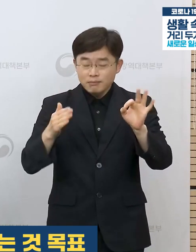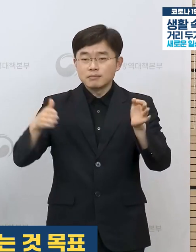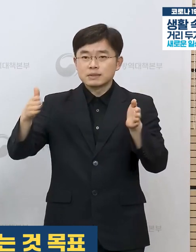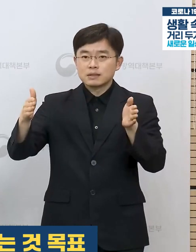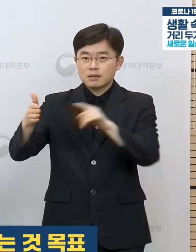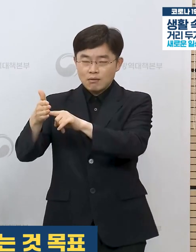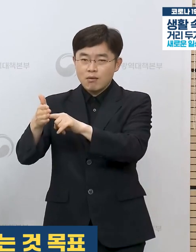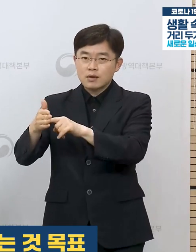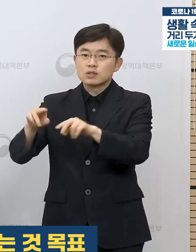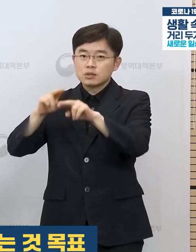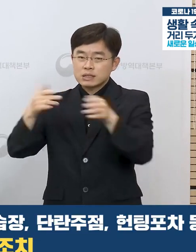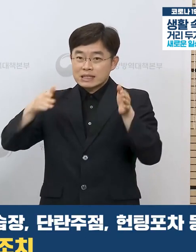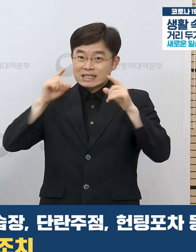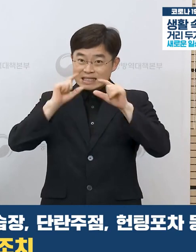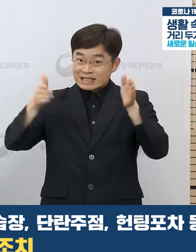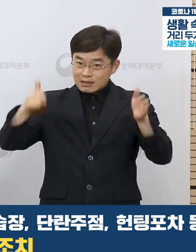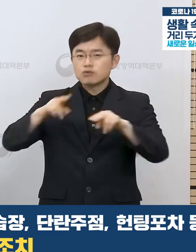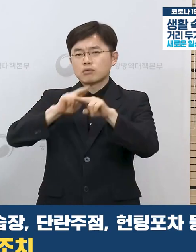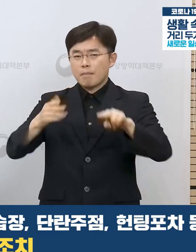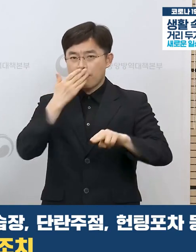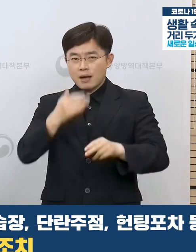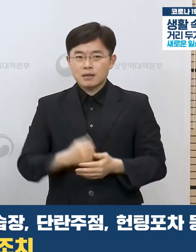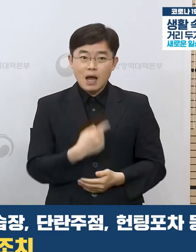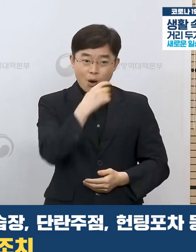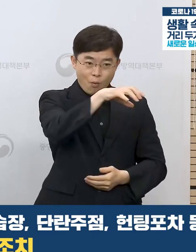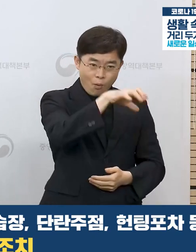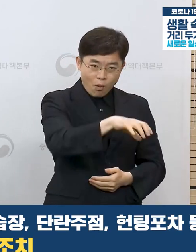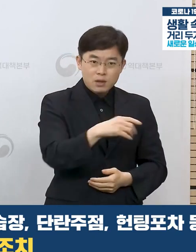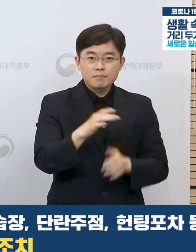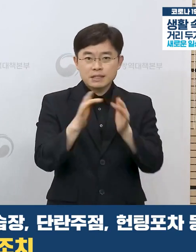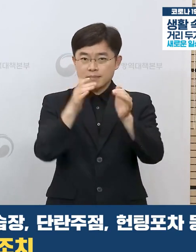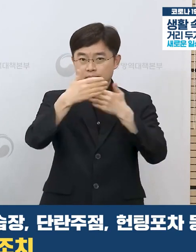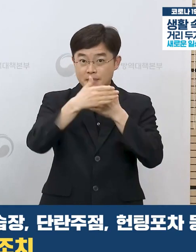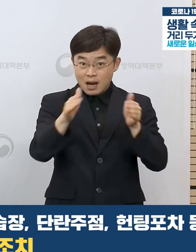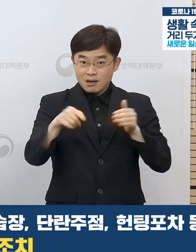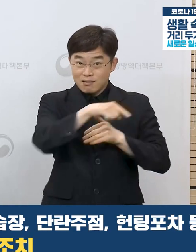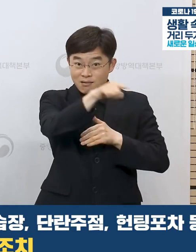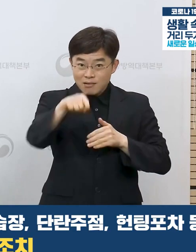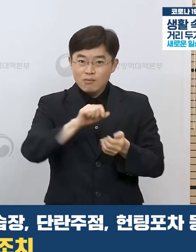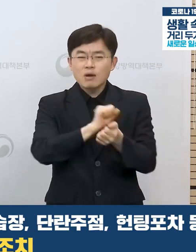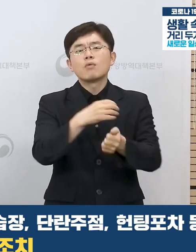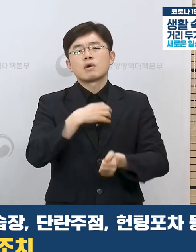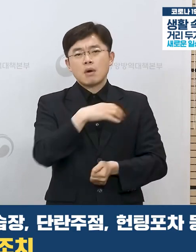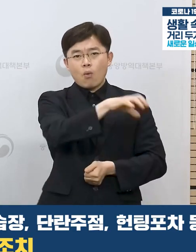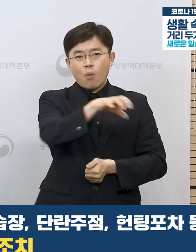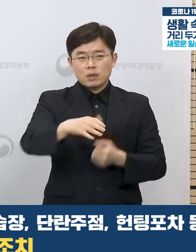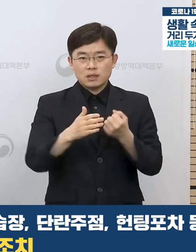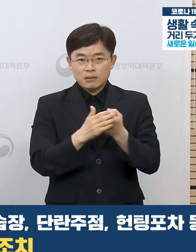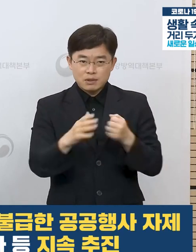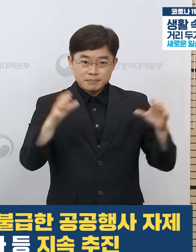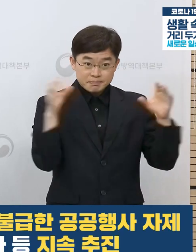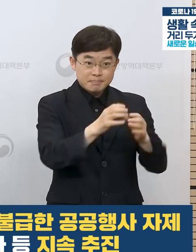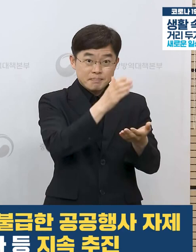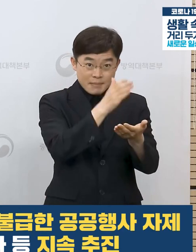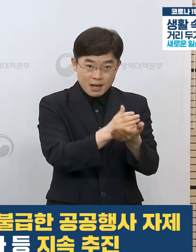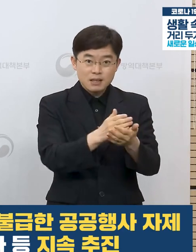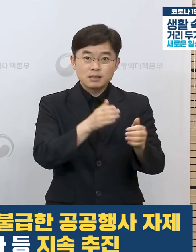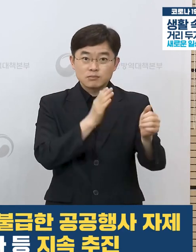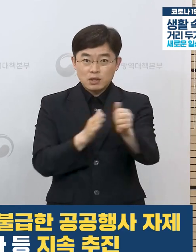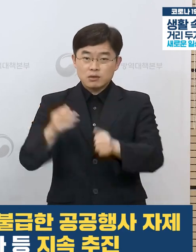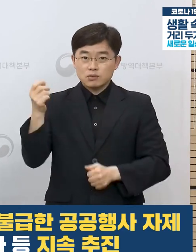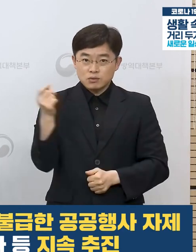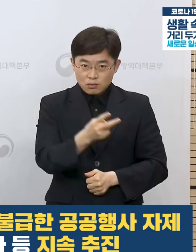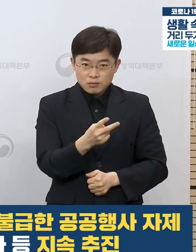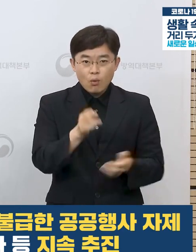때까지를 목표로 하고 있으며 학원, PC방, 고위험 시설 대상으로 집합 제한 조치, 공공시설에